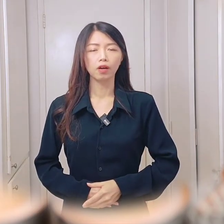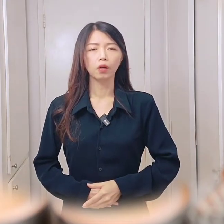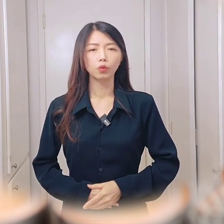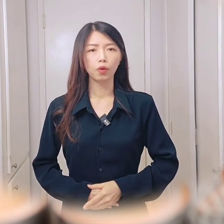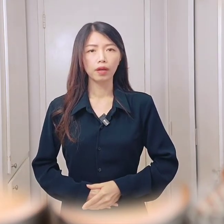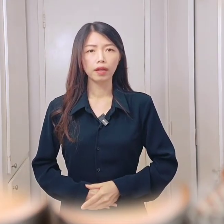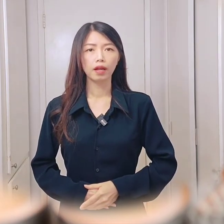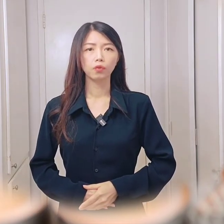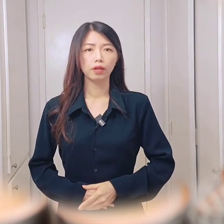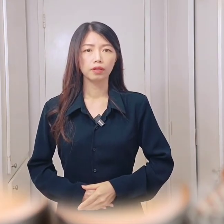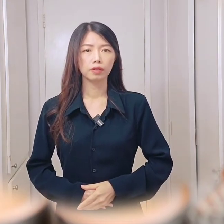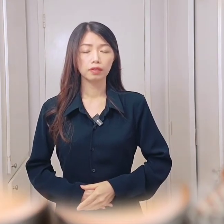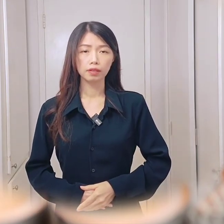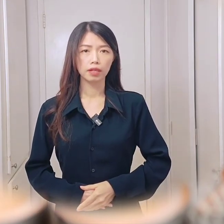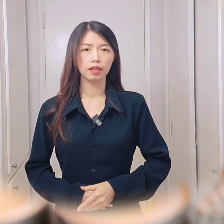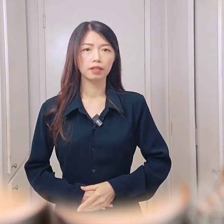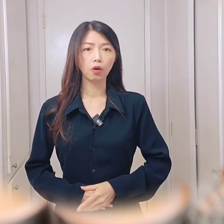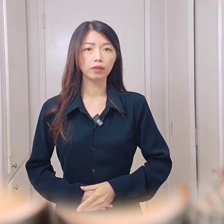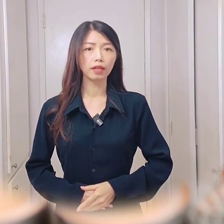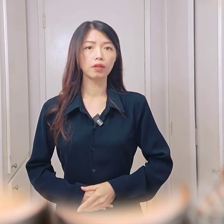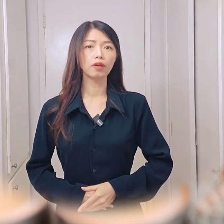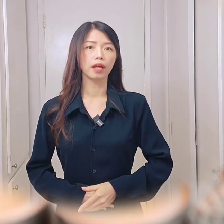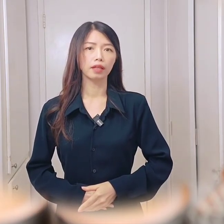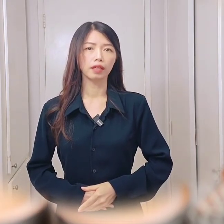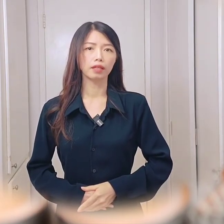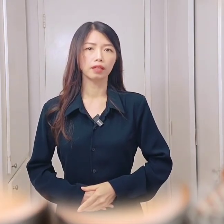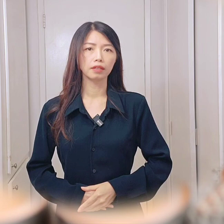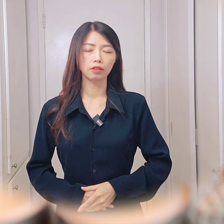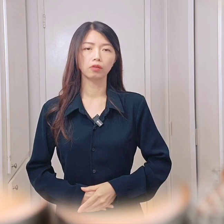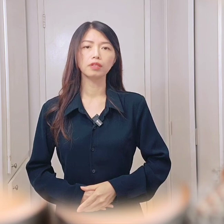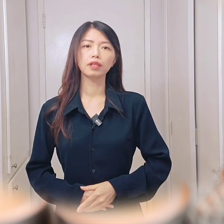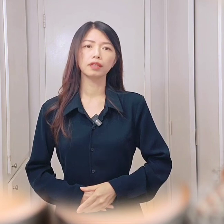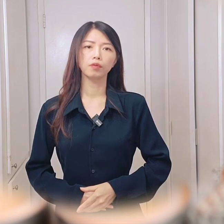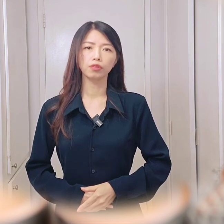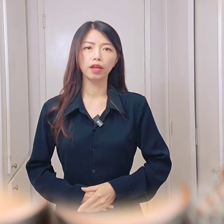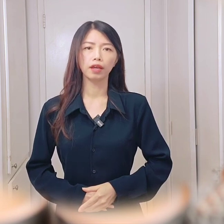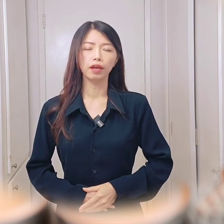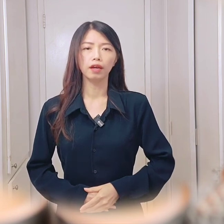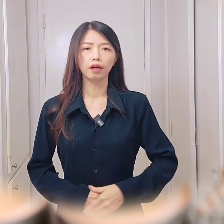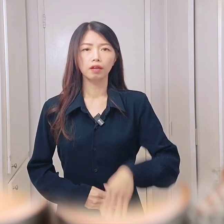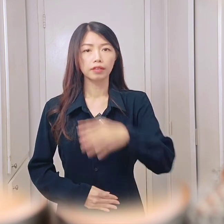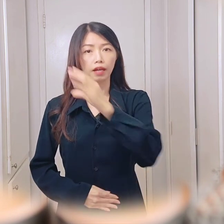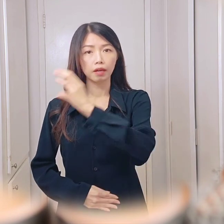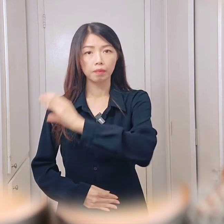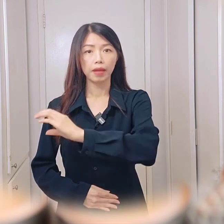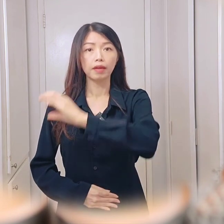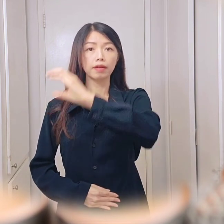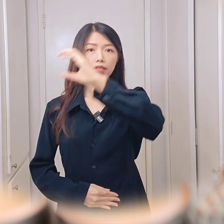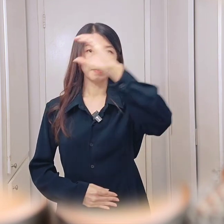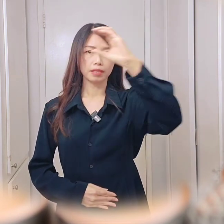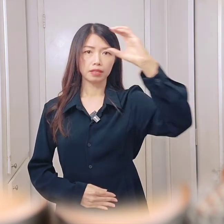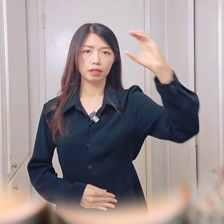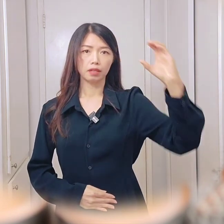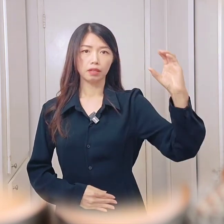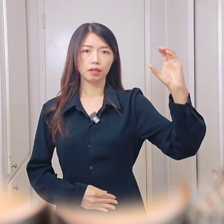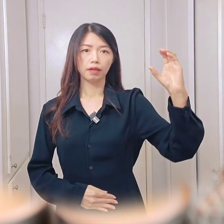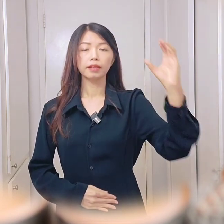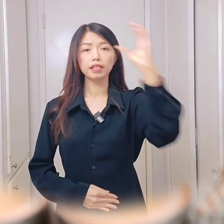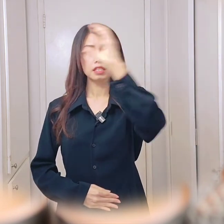노엘은요. 노엘이라고 하는 뜻이 성탄절을 나타내는 그런 뜻이기 때문에 그냥 메리